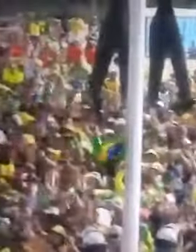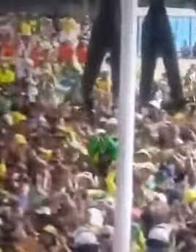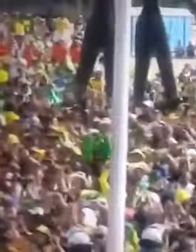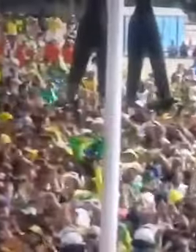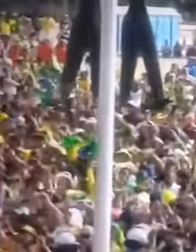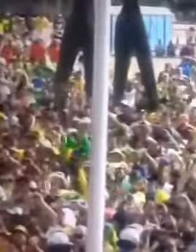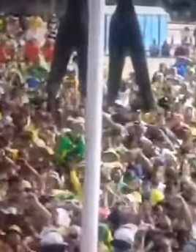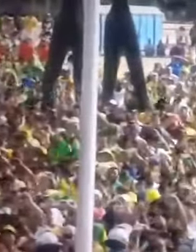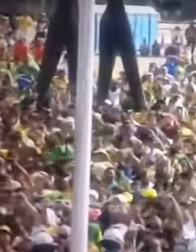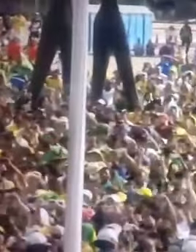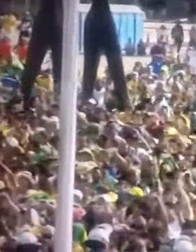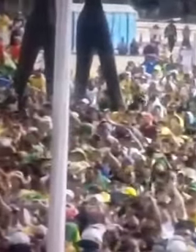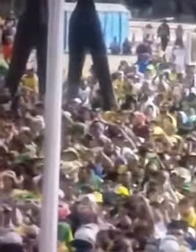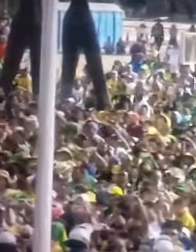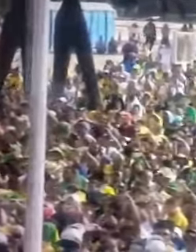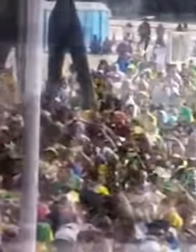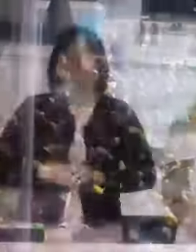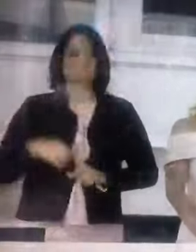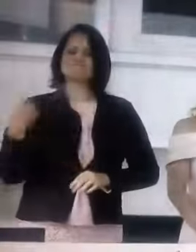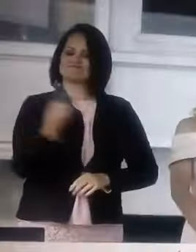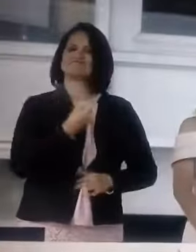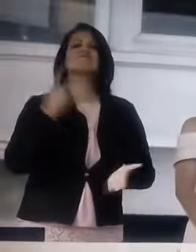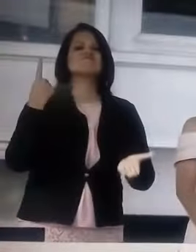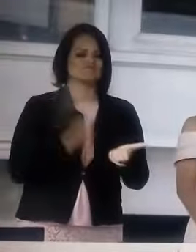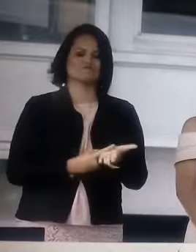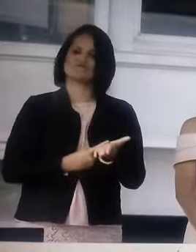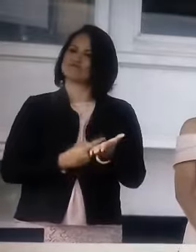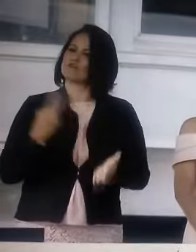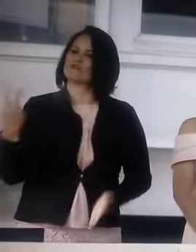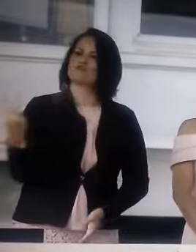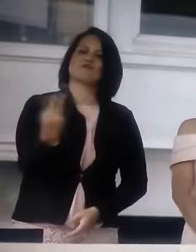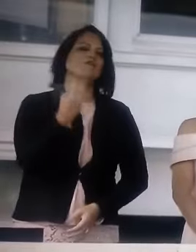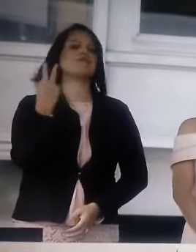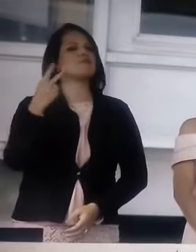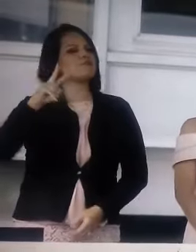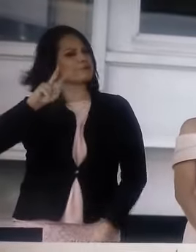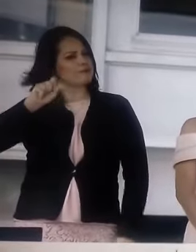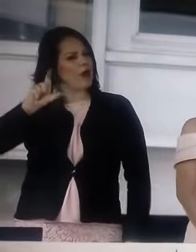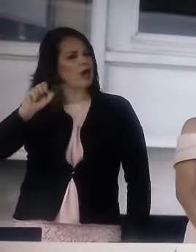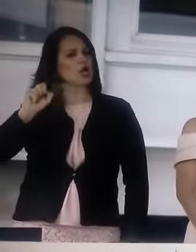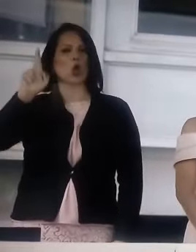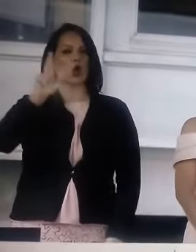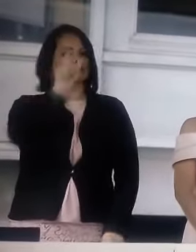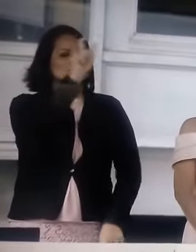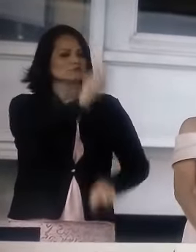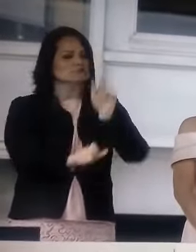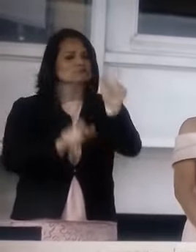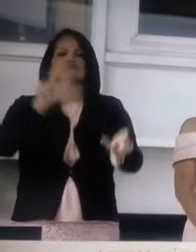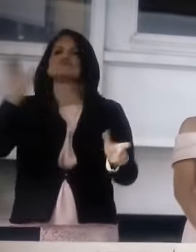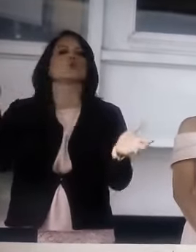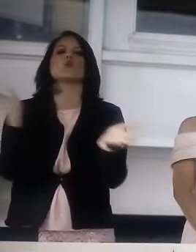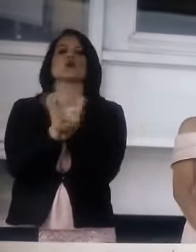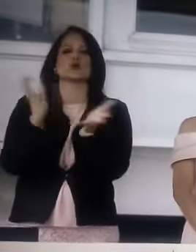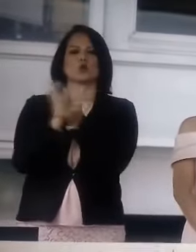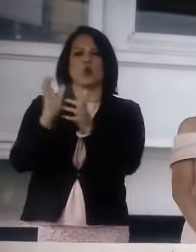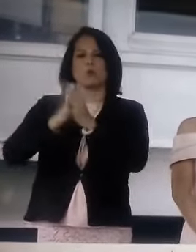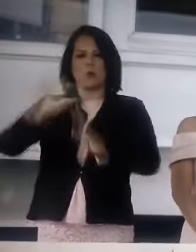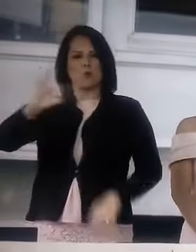E o nosso compromisso é valorizar e dar respaldo ao trabalho de todas as forças de